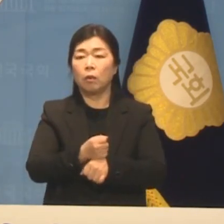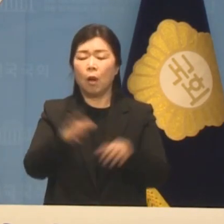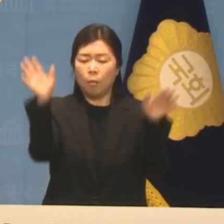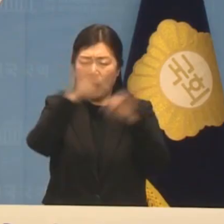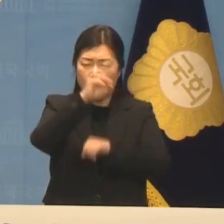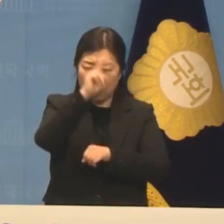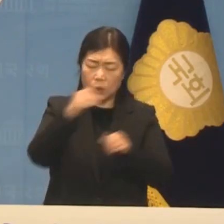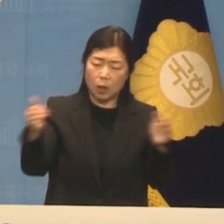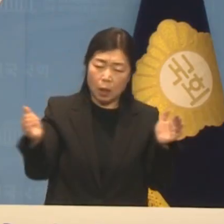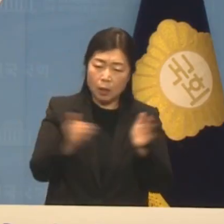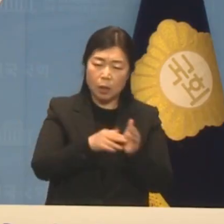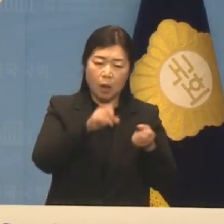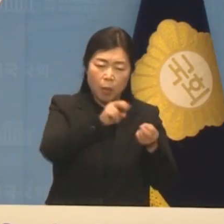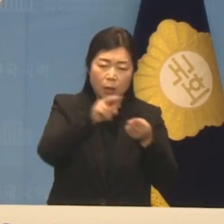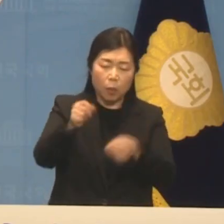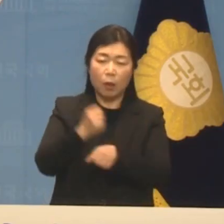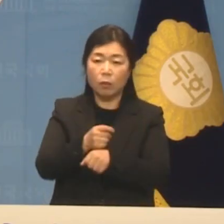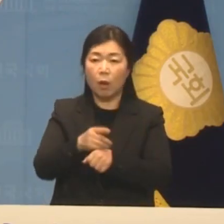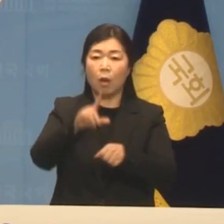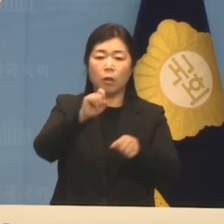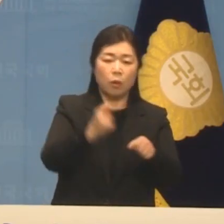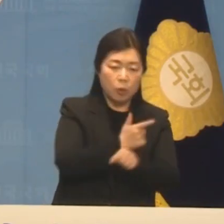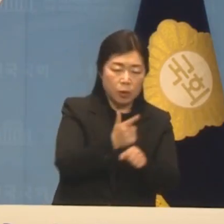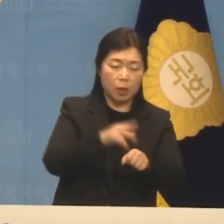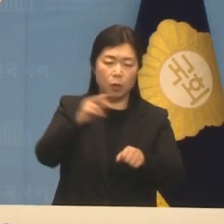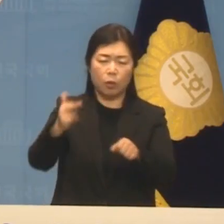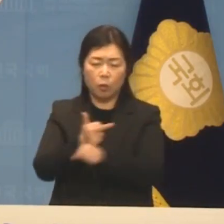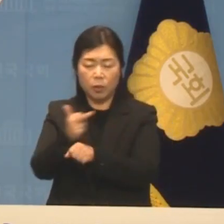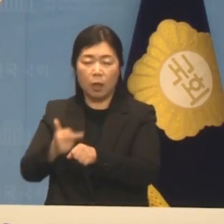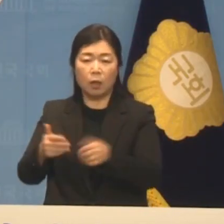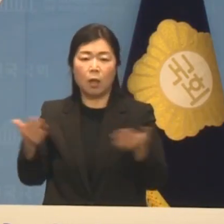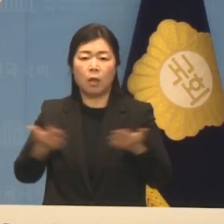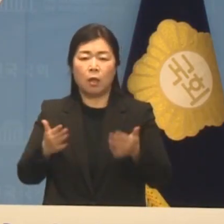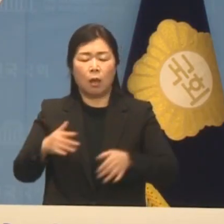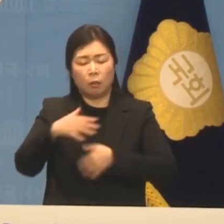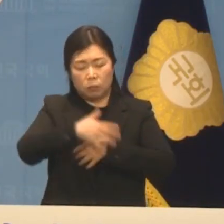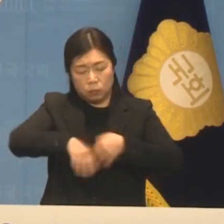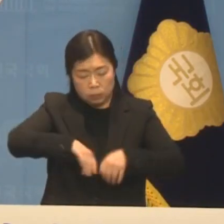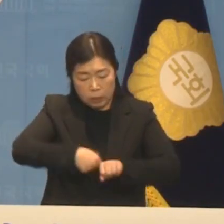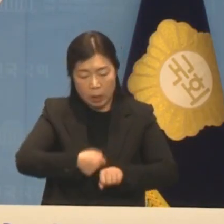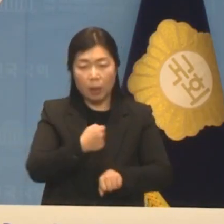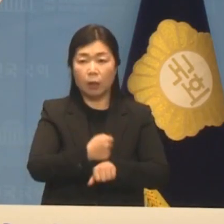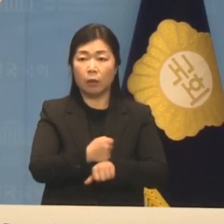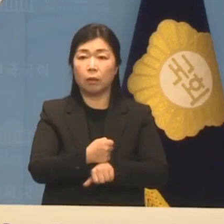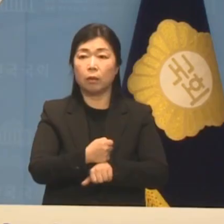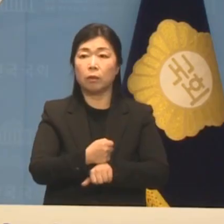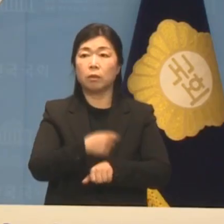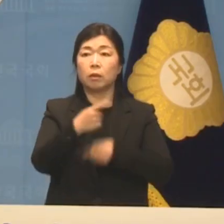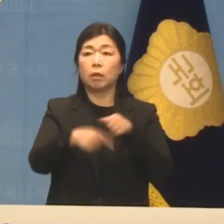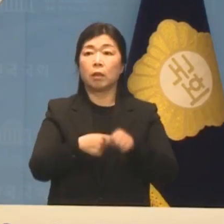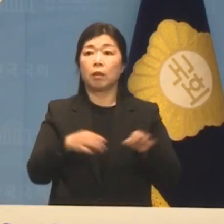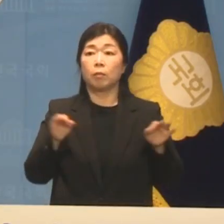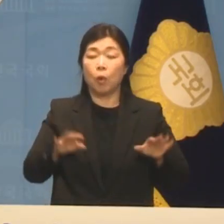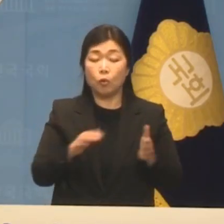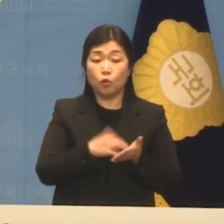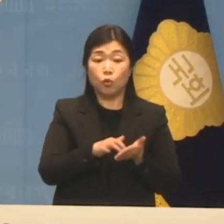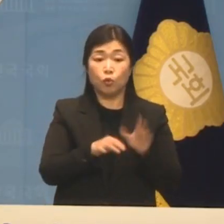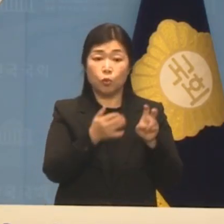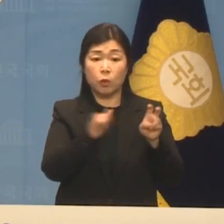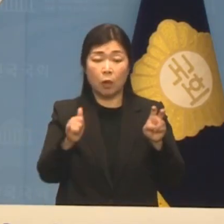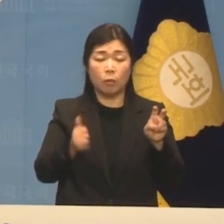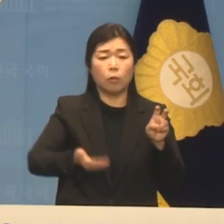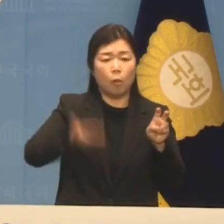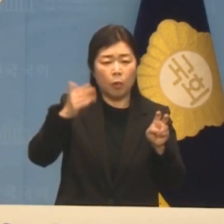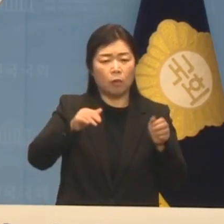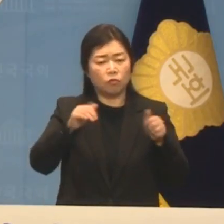하며 16시간, 17시간 중노동에 시달렸습니다. 급기야 1년에 20명이 넘게